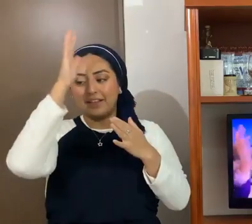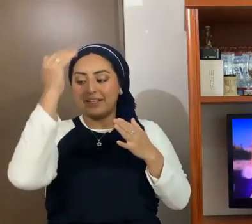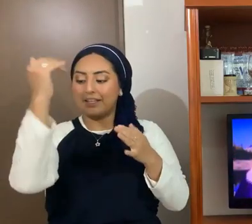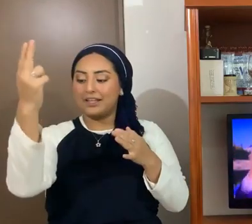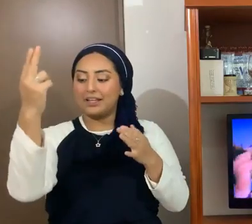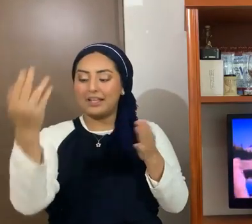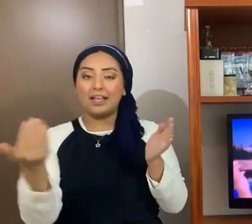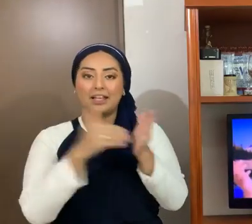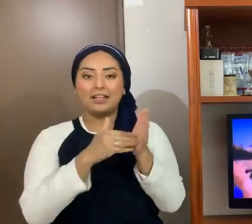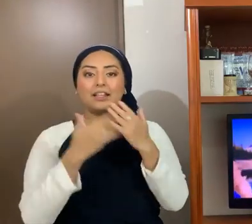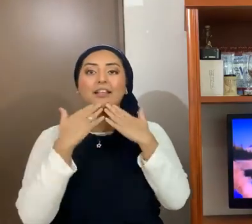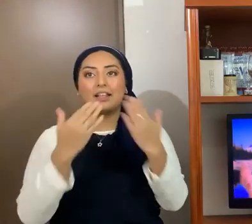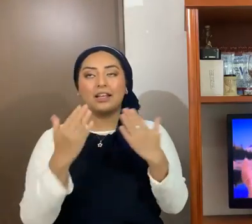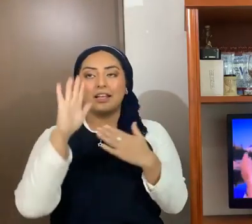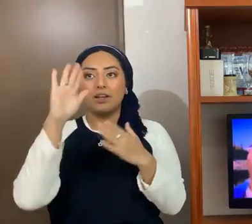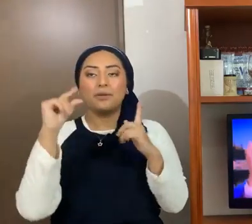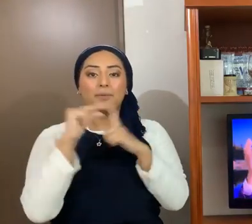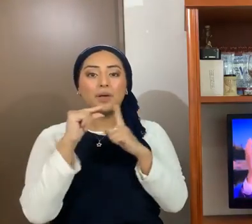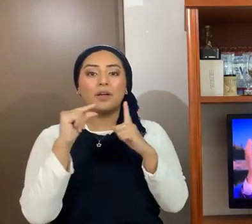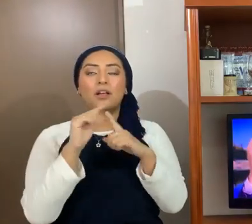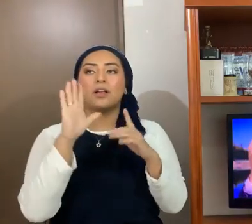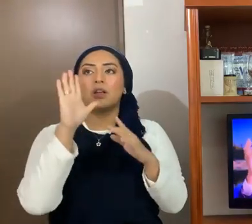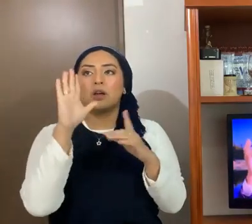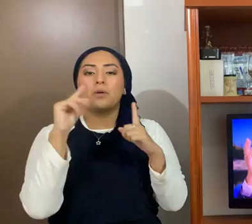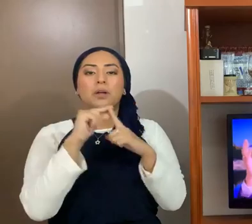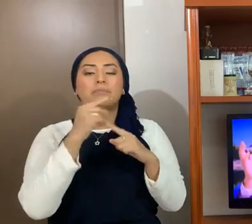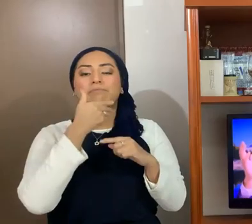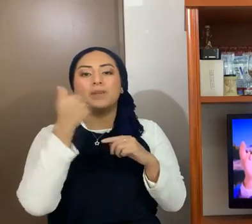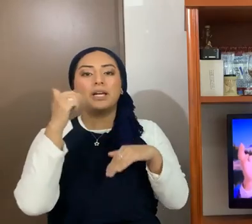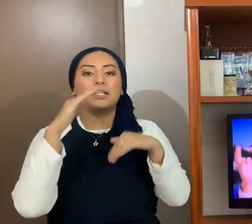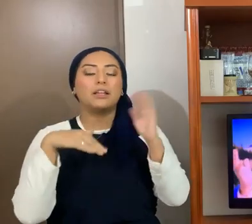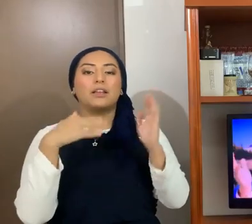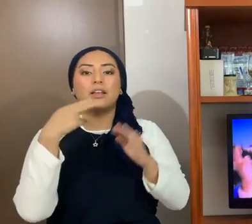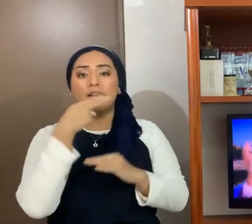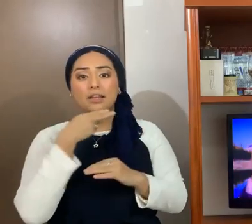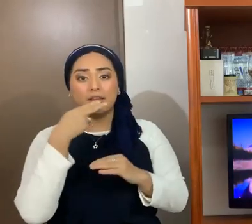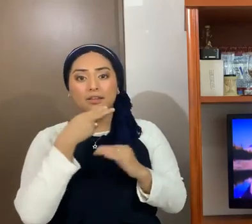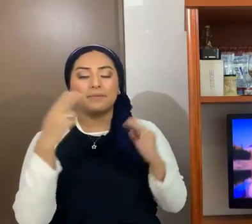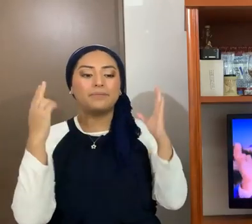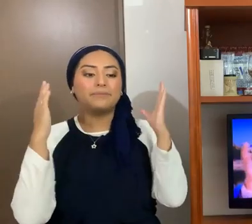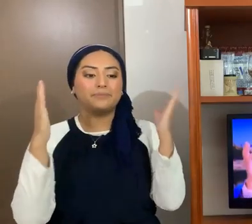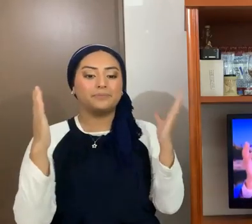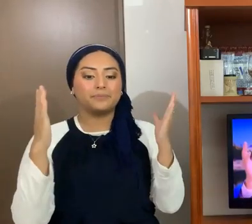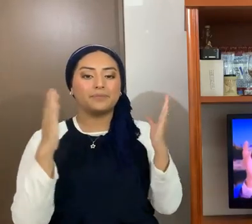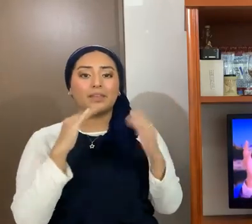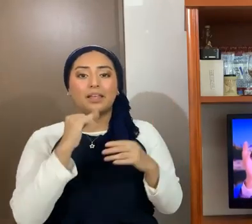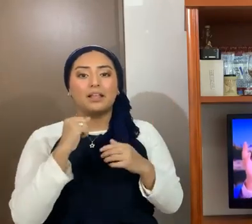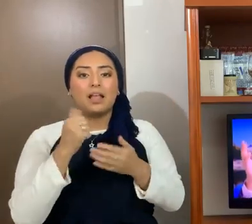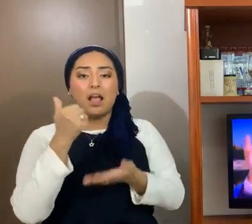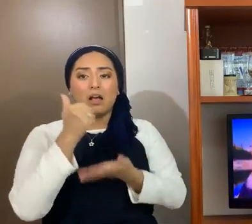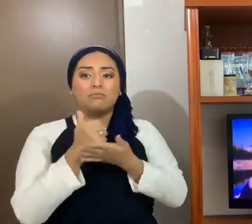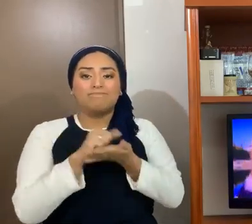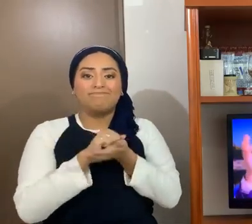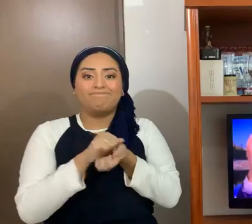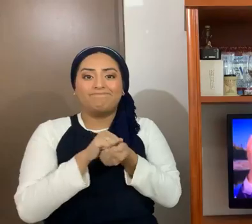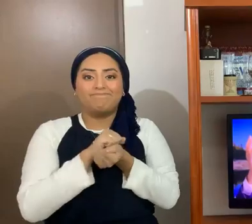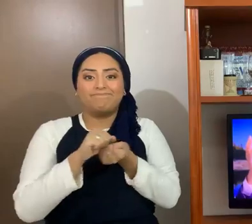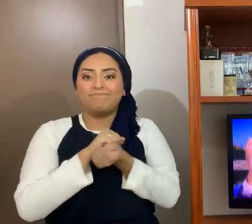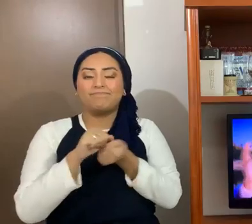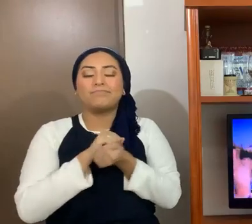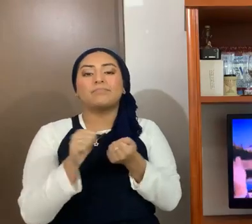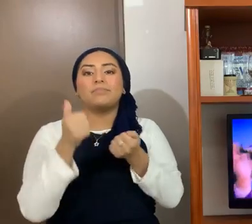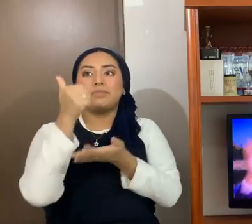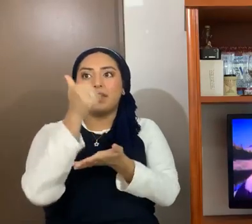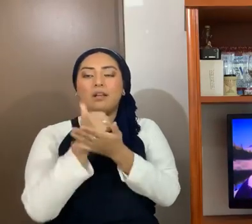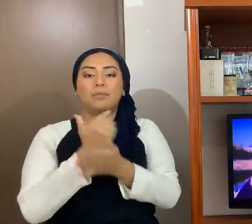gracias por tu palabra, porque tu palabra es más dulce que la miel que de la que destila del panal, es jabón de lavadores, Abacadosh es